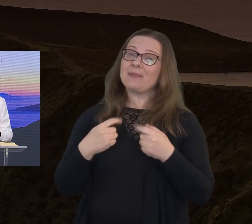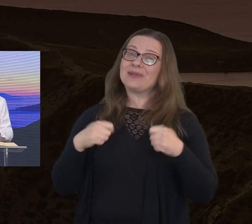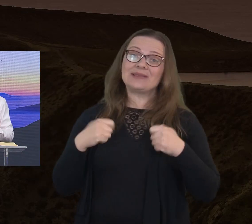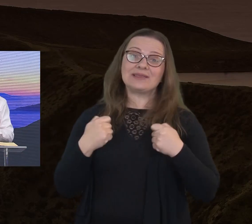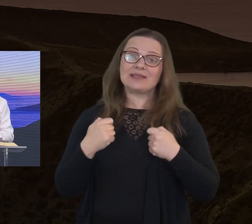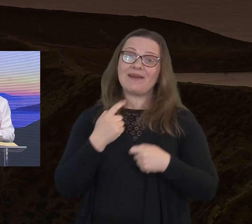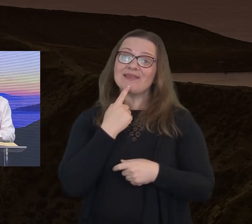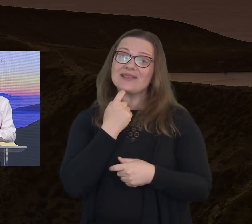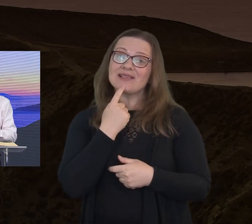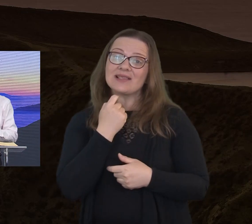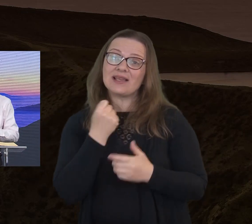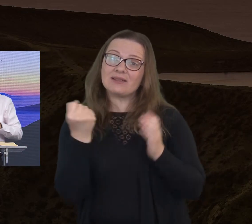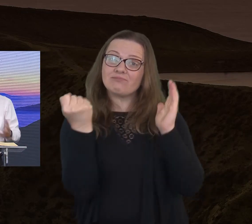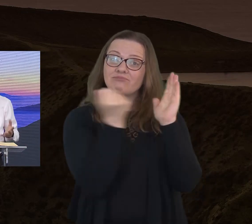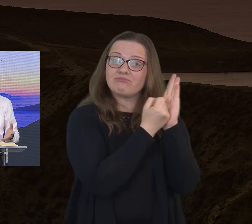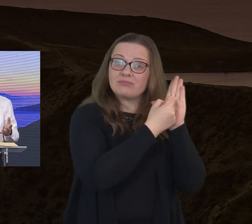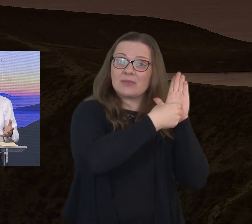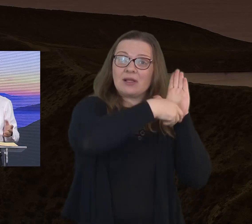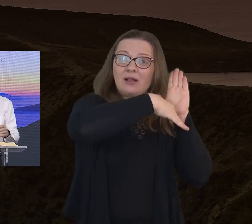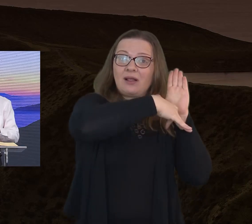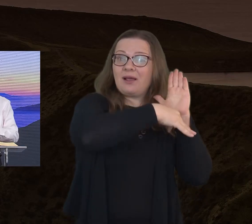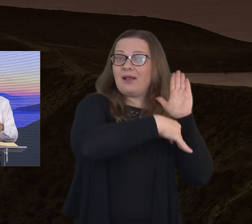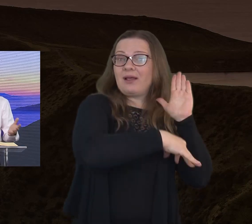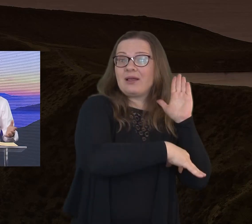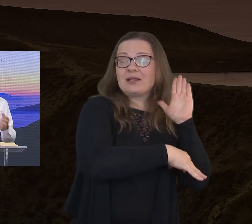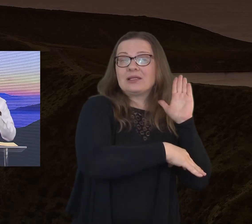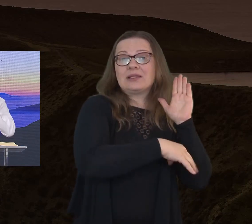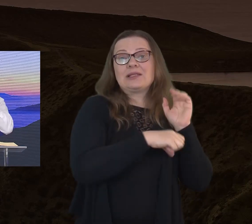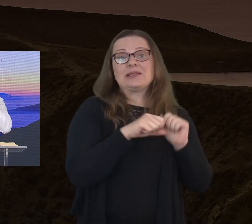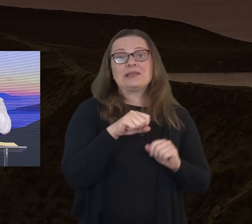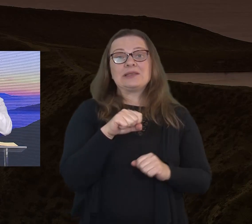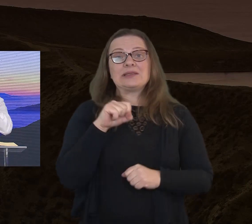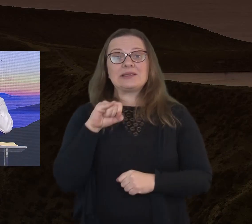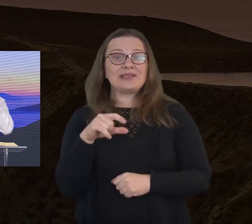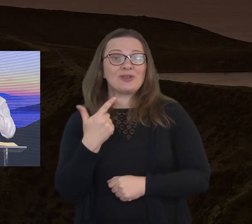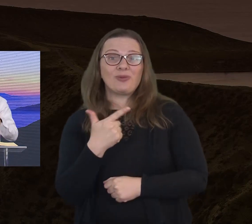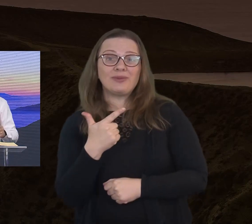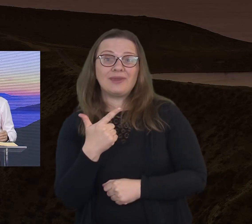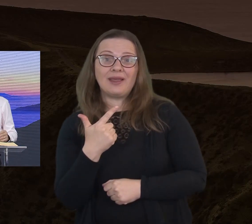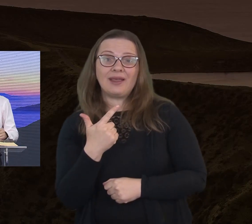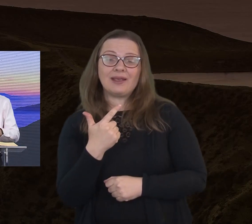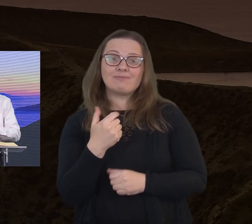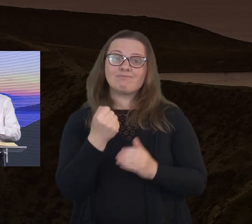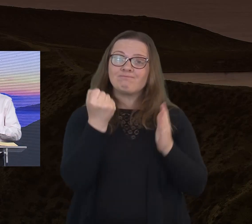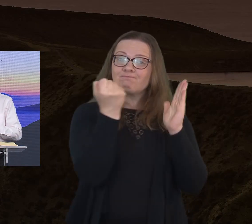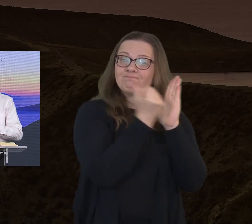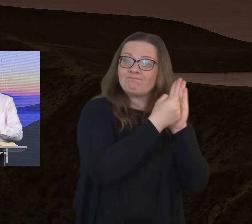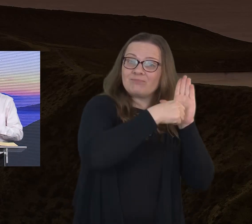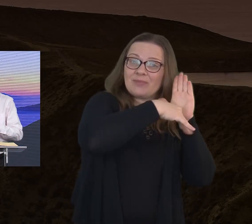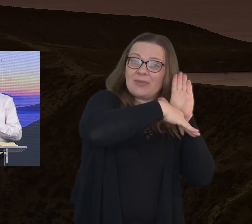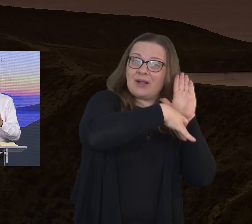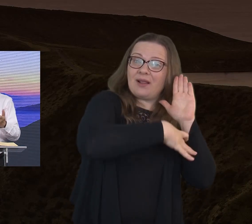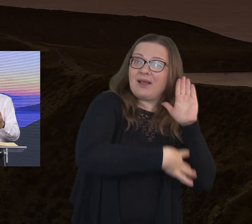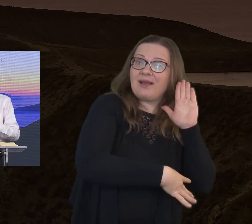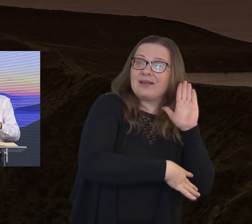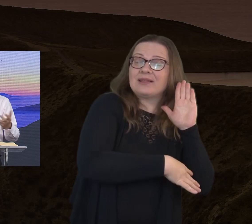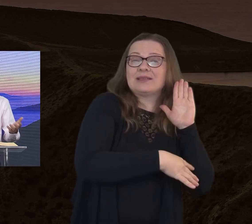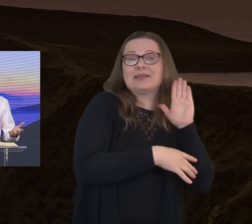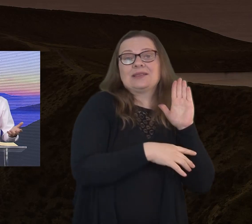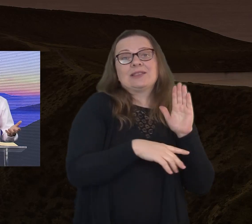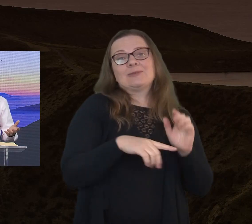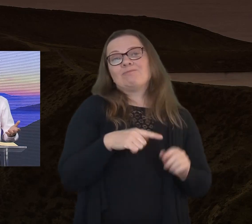de sangue não há perdão dos pecados, não há remissão dos pecados. Em outras palavras, o homem estava num dilema,